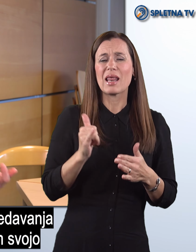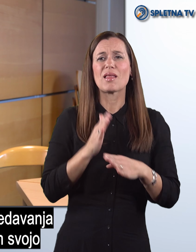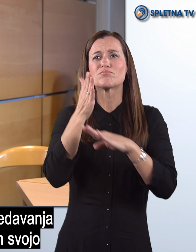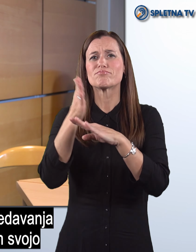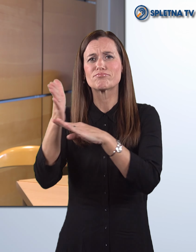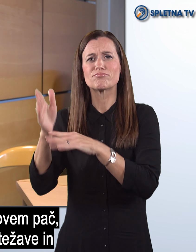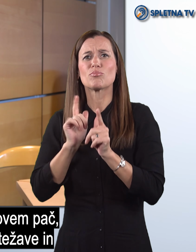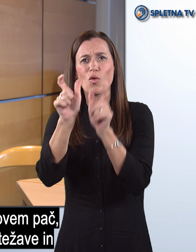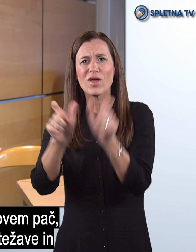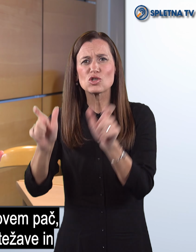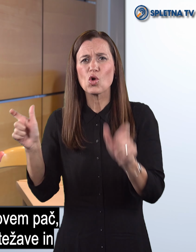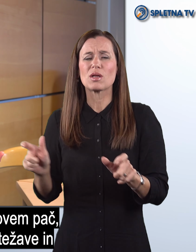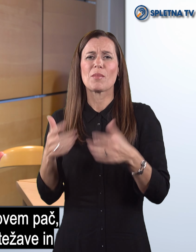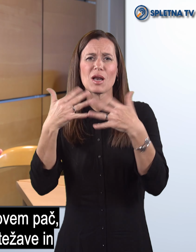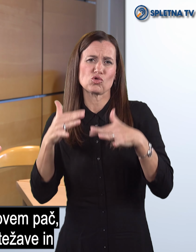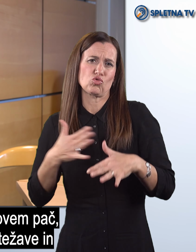in razložim mojo situacijo.